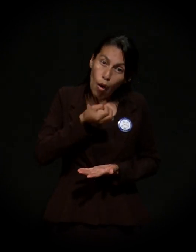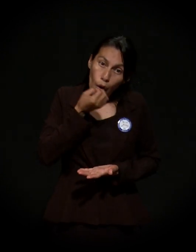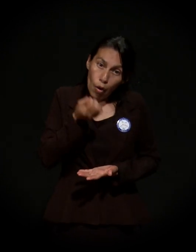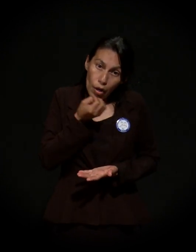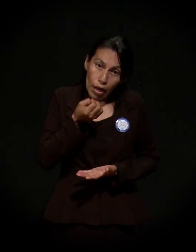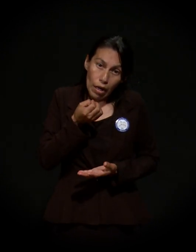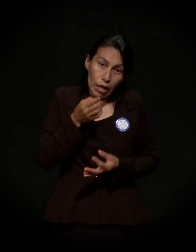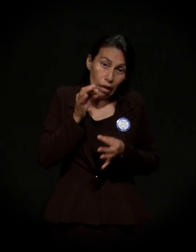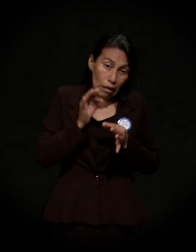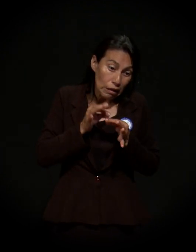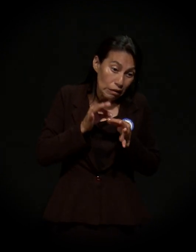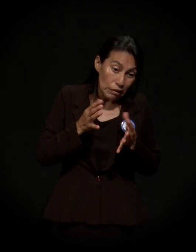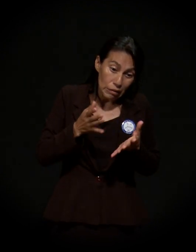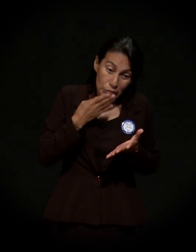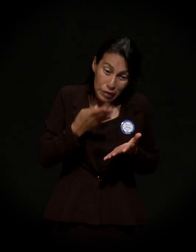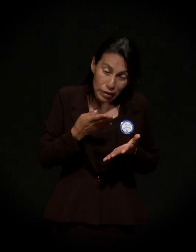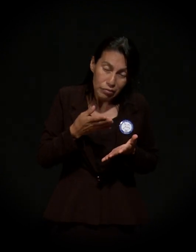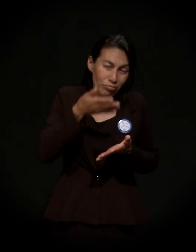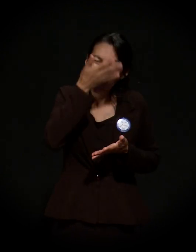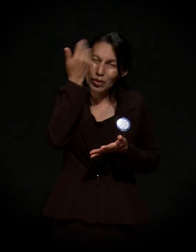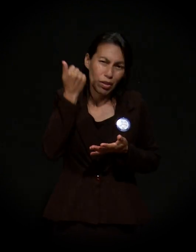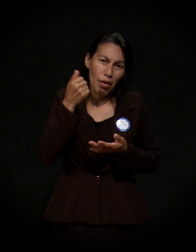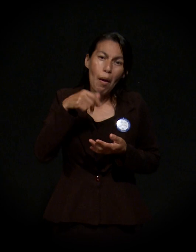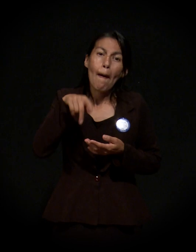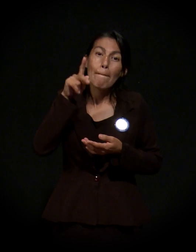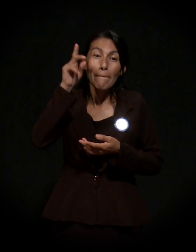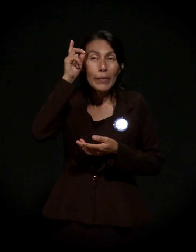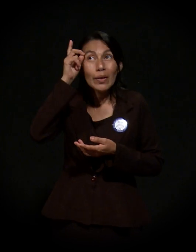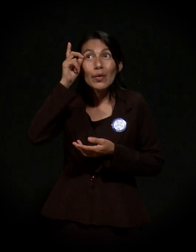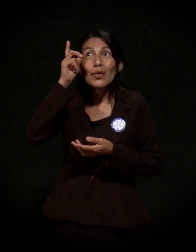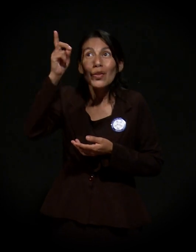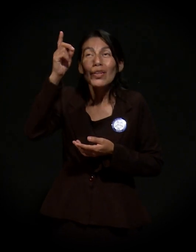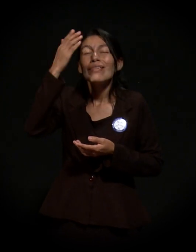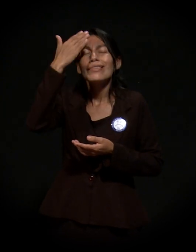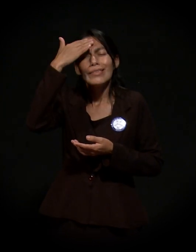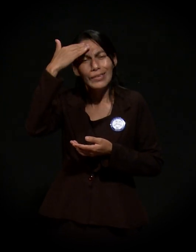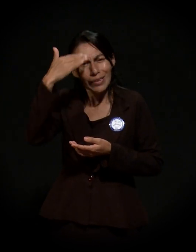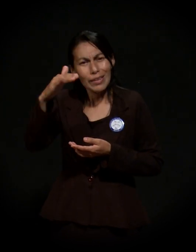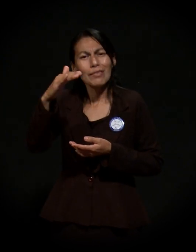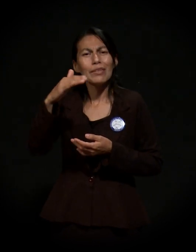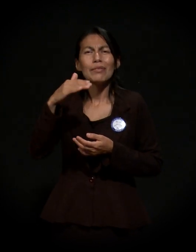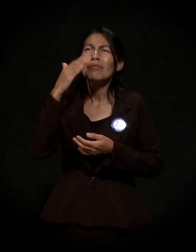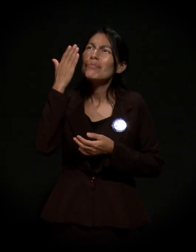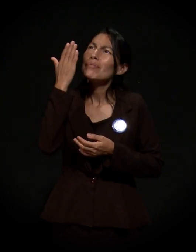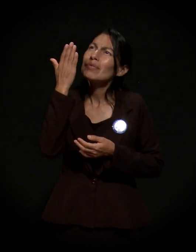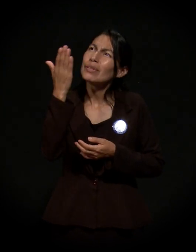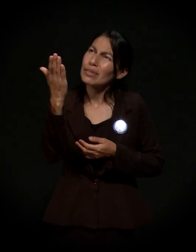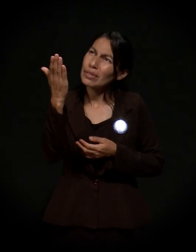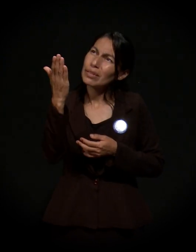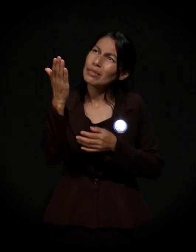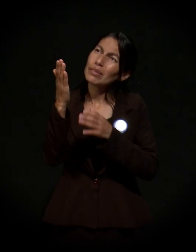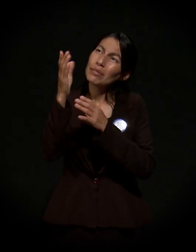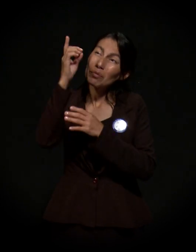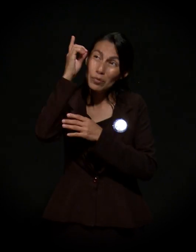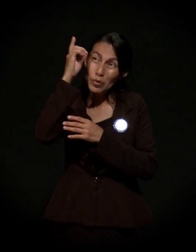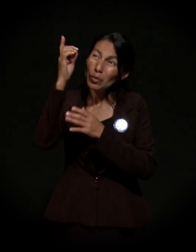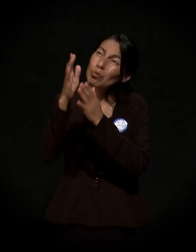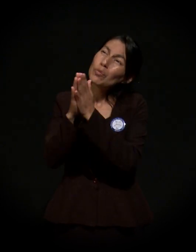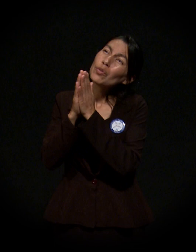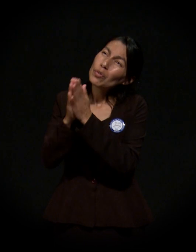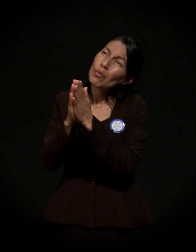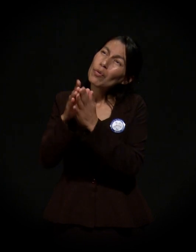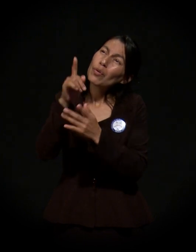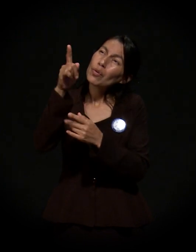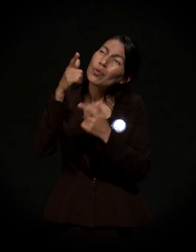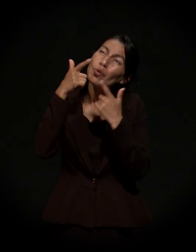No sabemos exactamente los detalles, pero Dios sí sabe. Vamos a pedirle a Dios